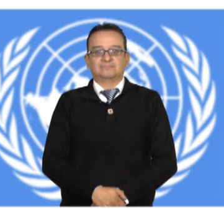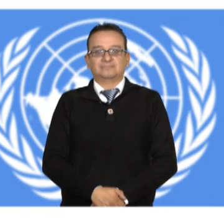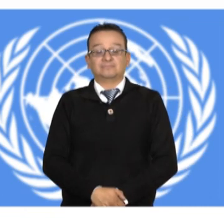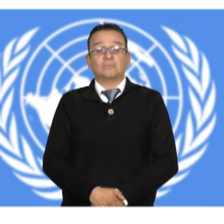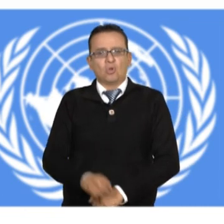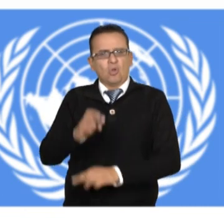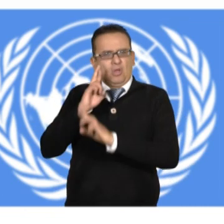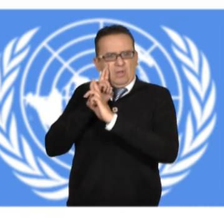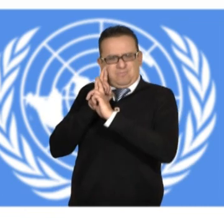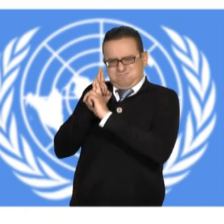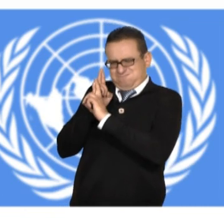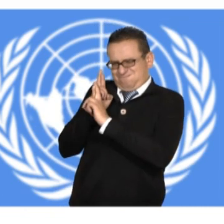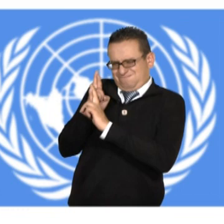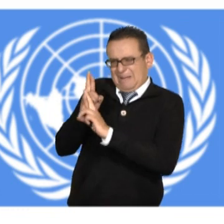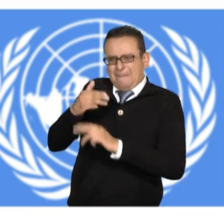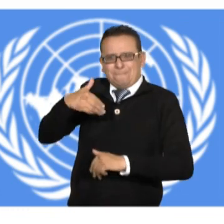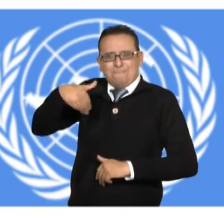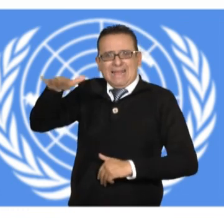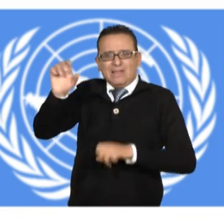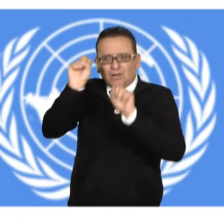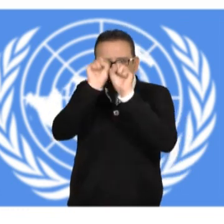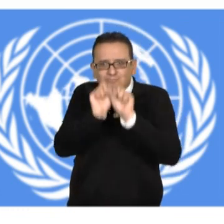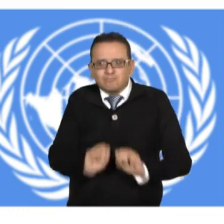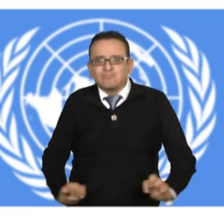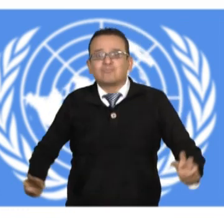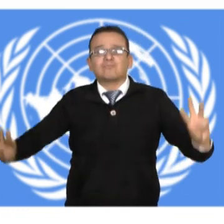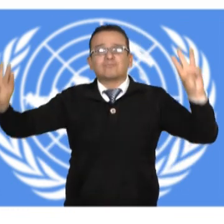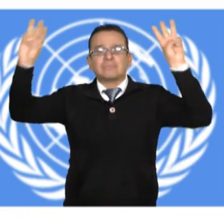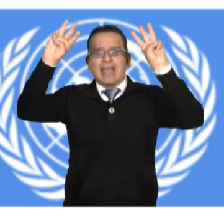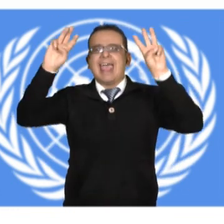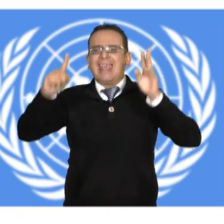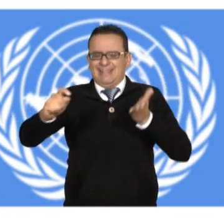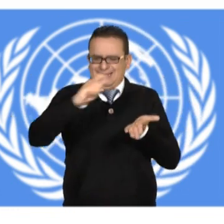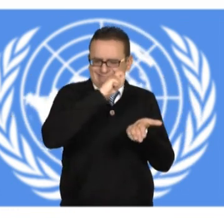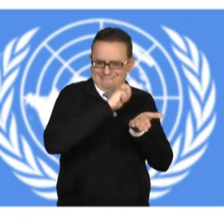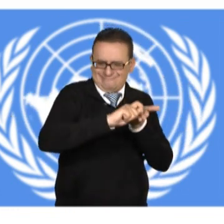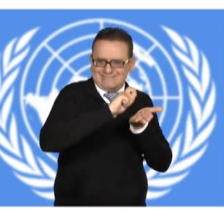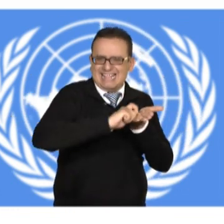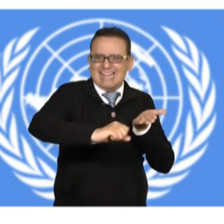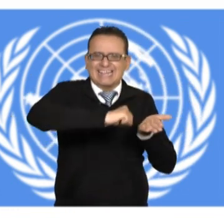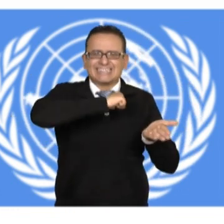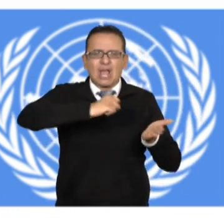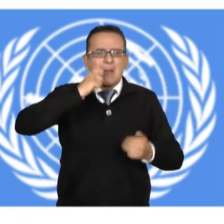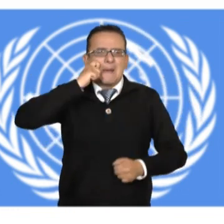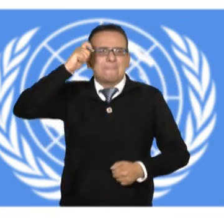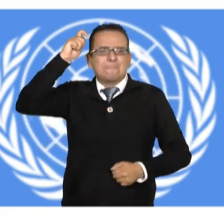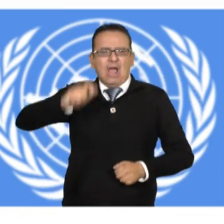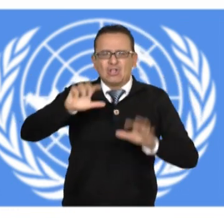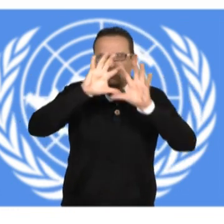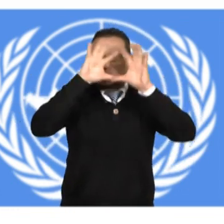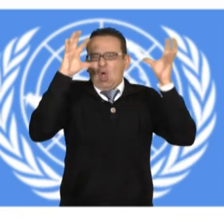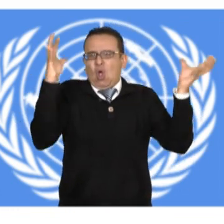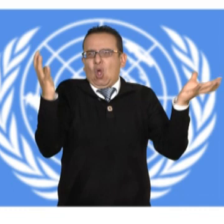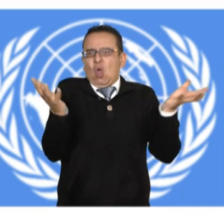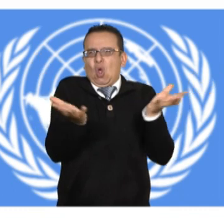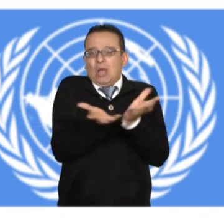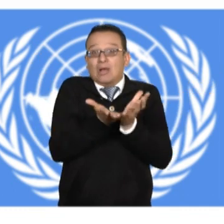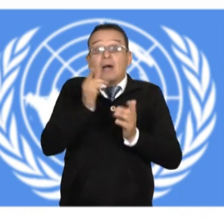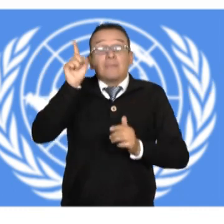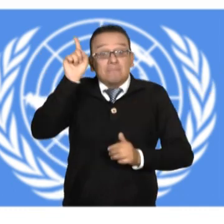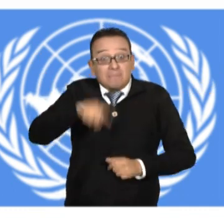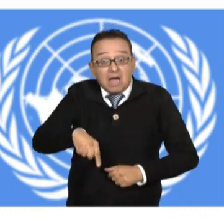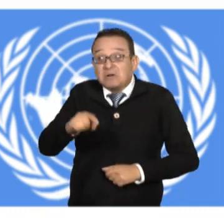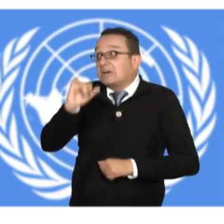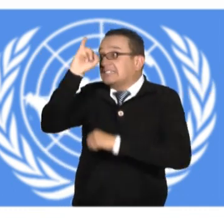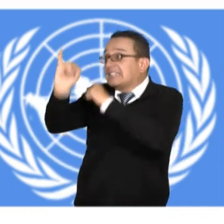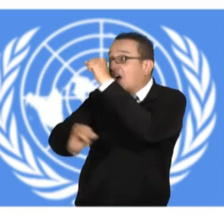B. Reconociendo que las Naciones Unidas, en la Declaración Universal de Derechos Humanos y en los pactos internacionales de